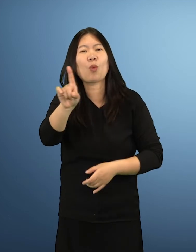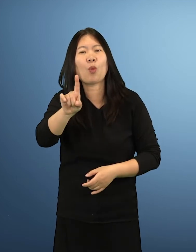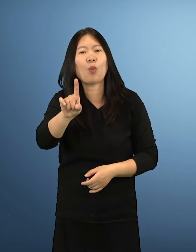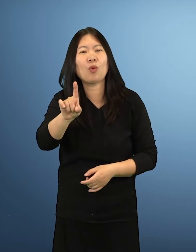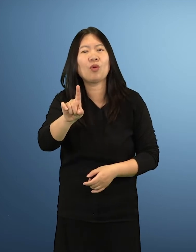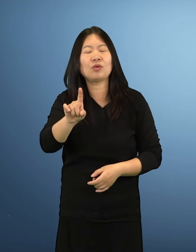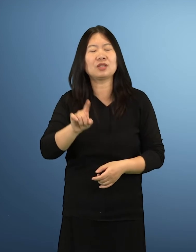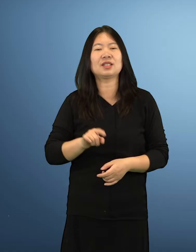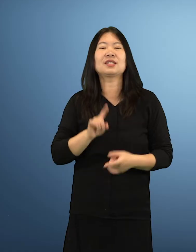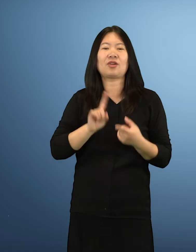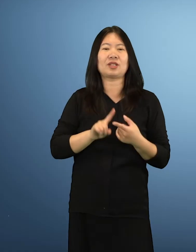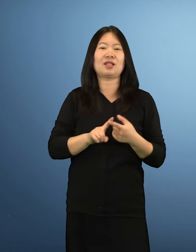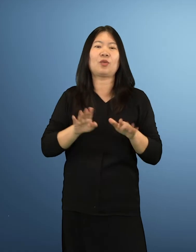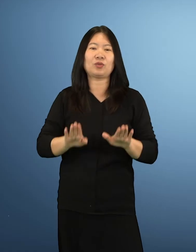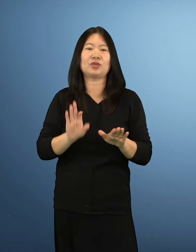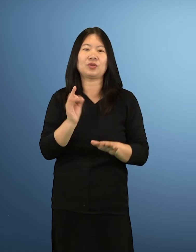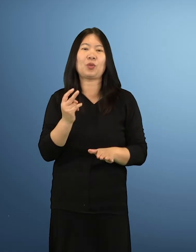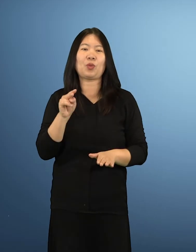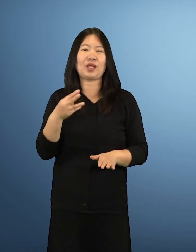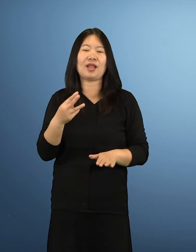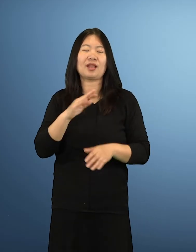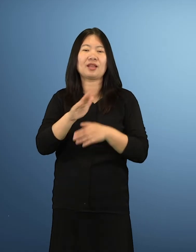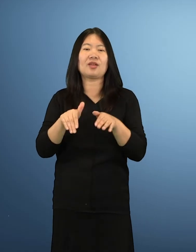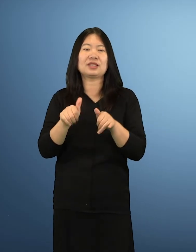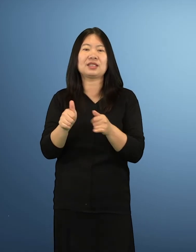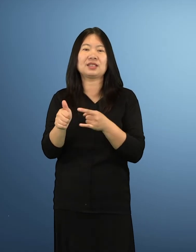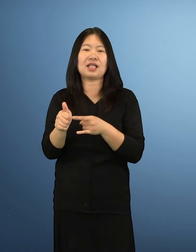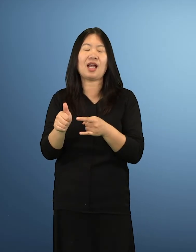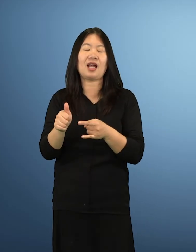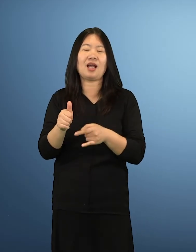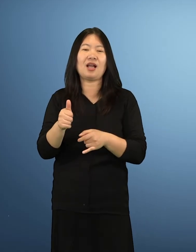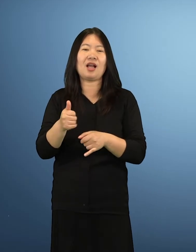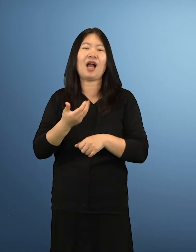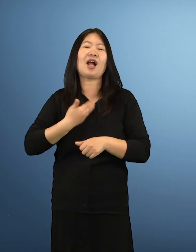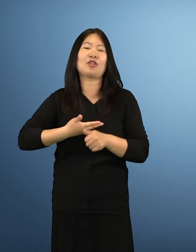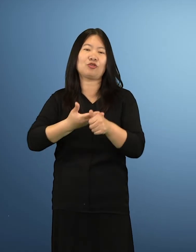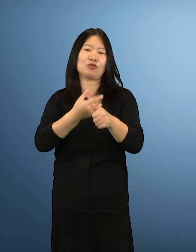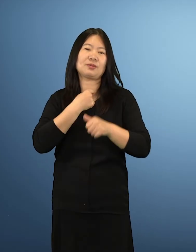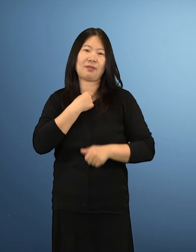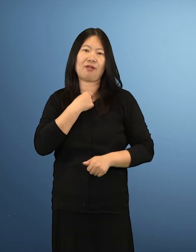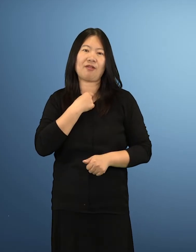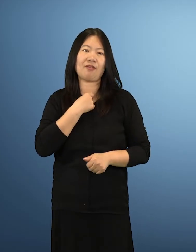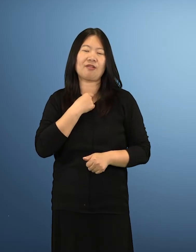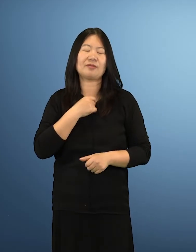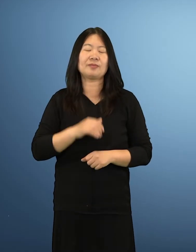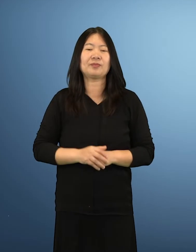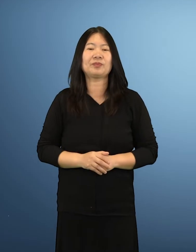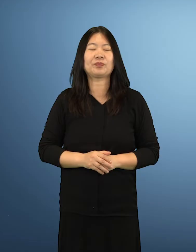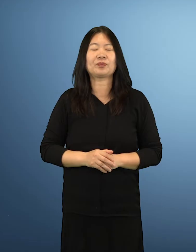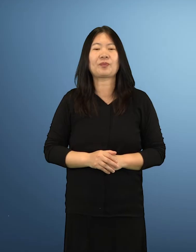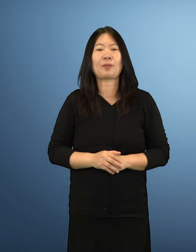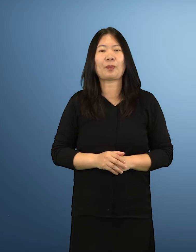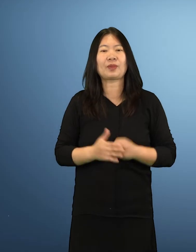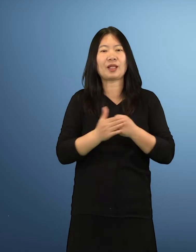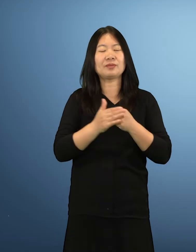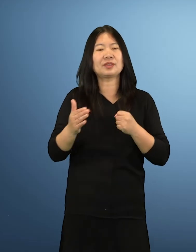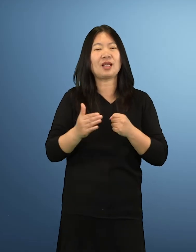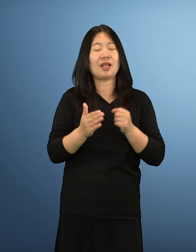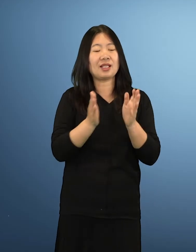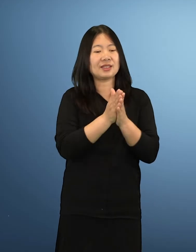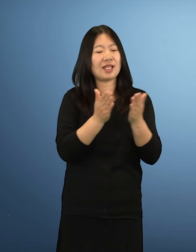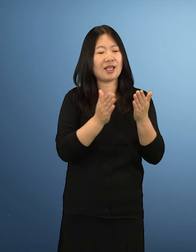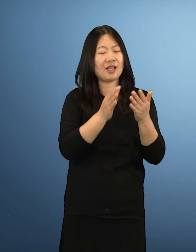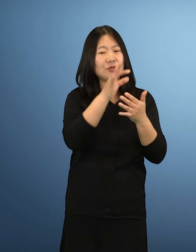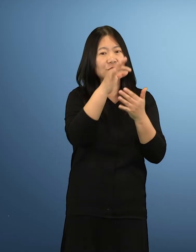참 의도입니다. 그래서 그 부분을 우리가 좀 살펴보도록 할 텐데 아까 책의